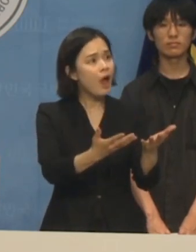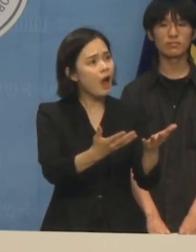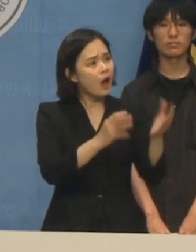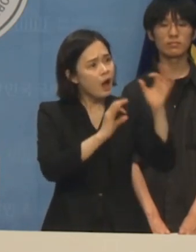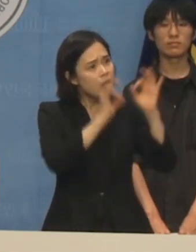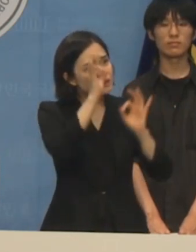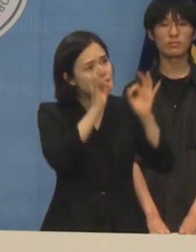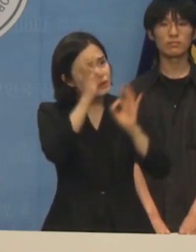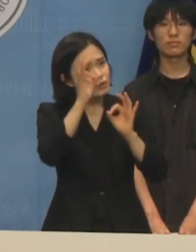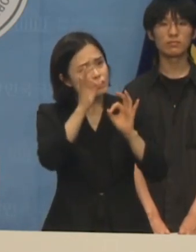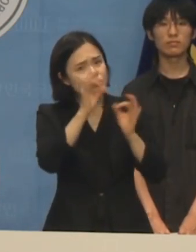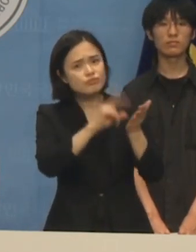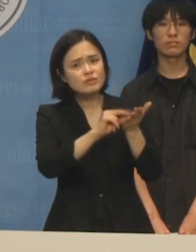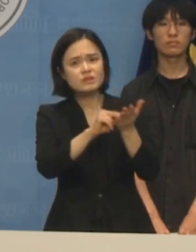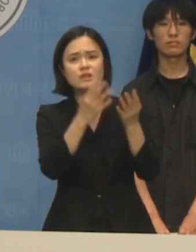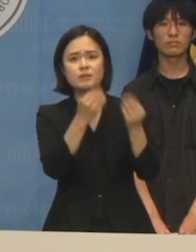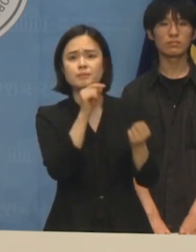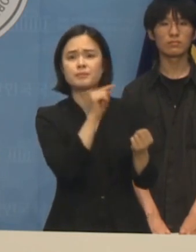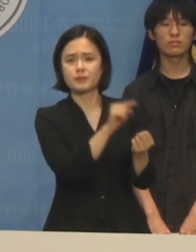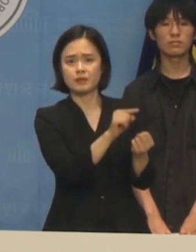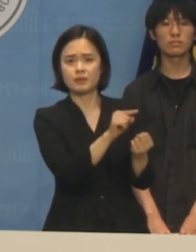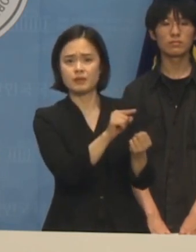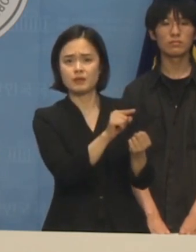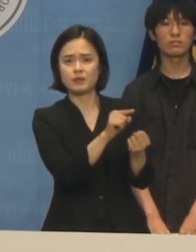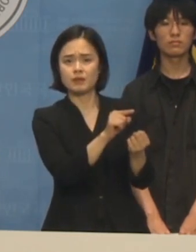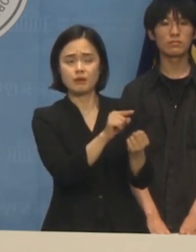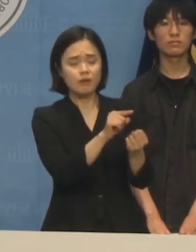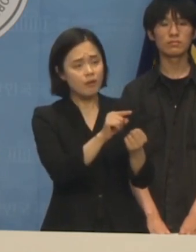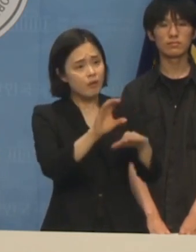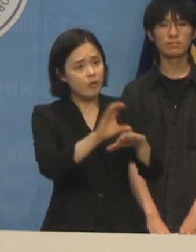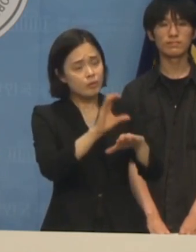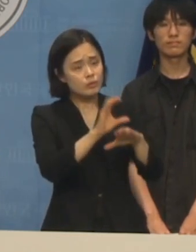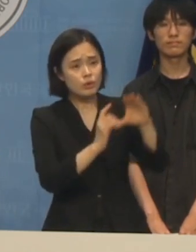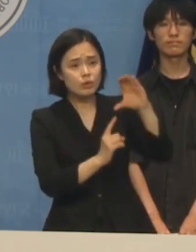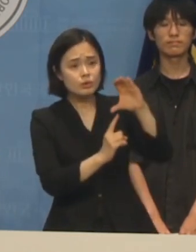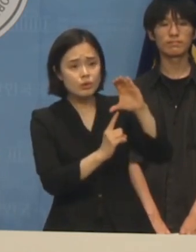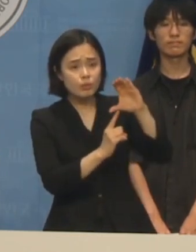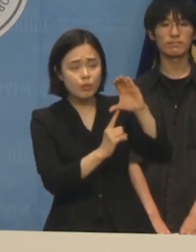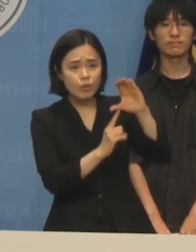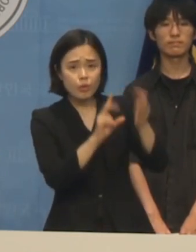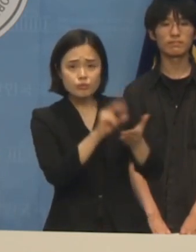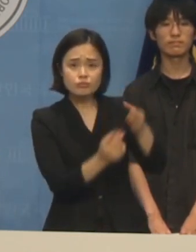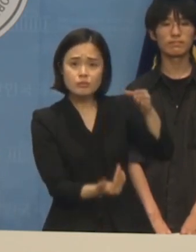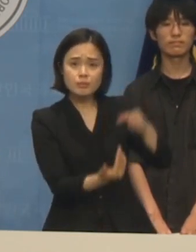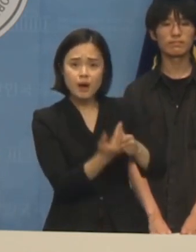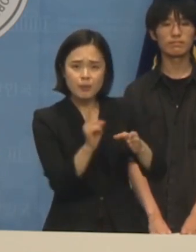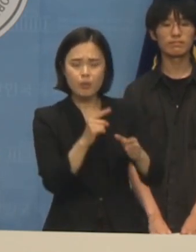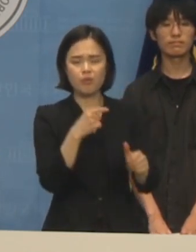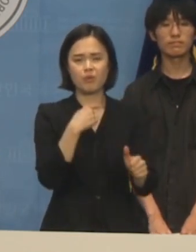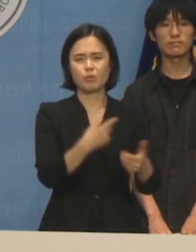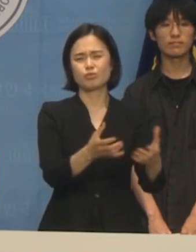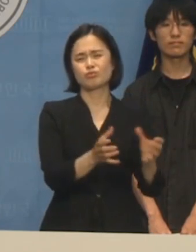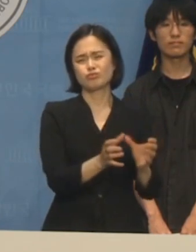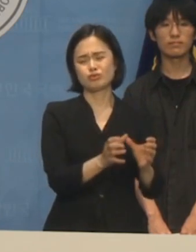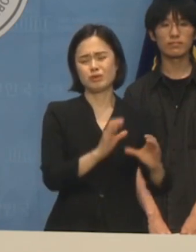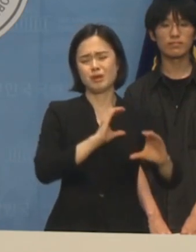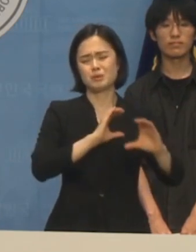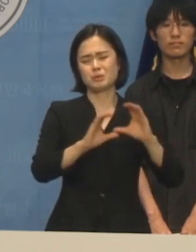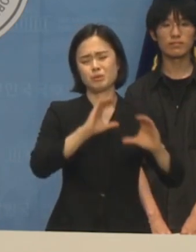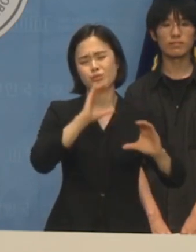교실혁명 선도교사 연수 사이트 오류는 교육부의 무능, 불통을 보여주는 전형적인 사례입니다. 연수